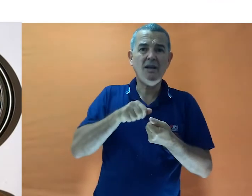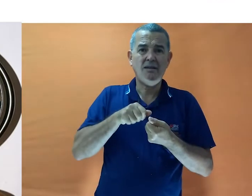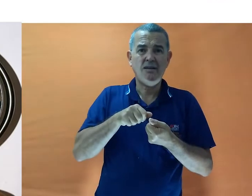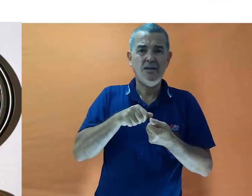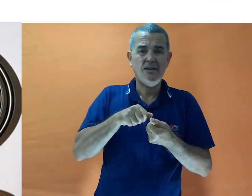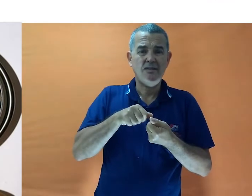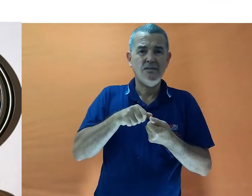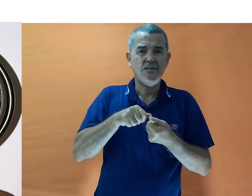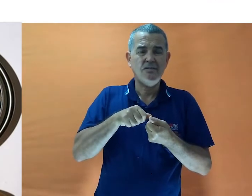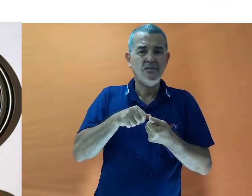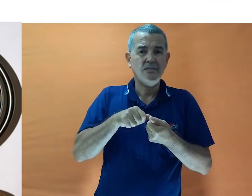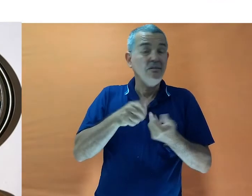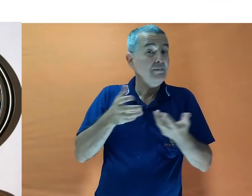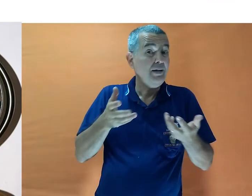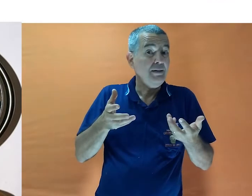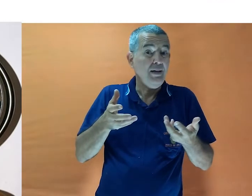aqui?